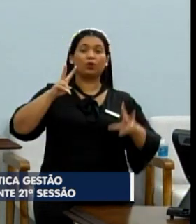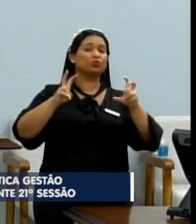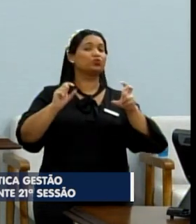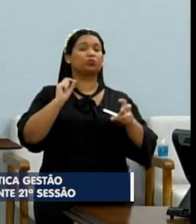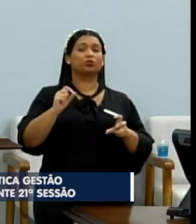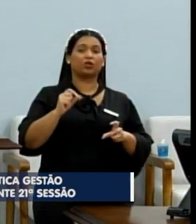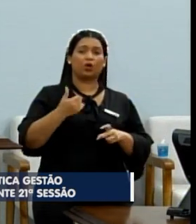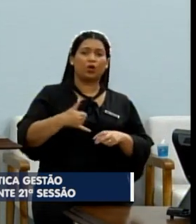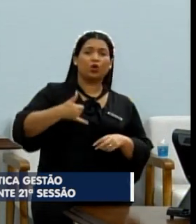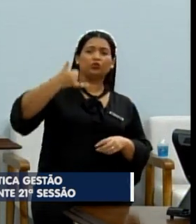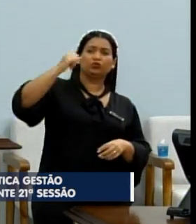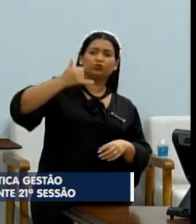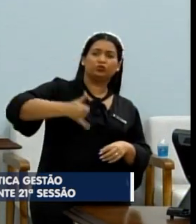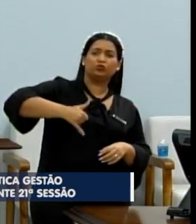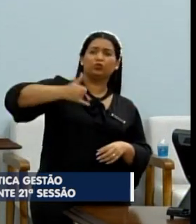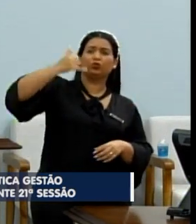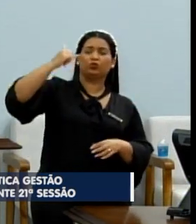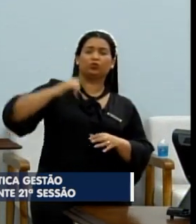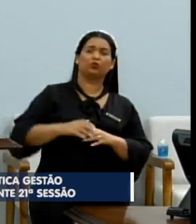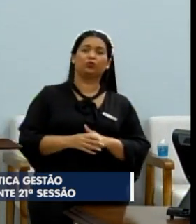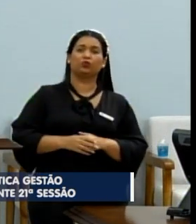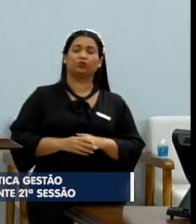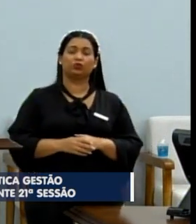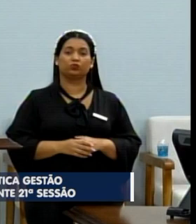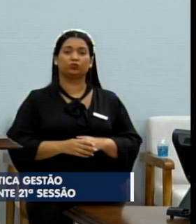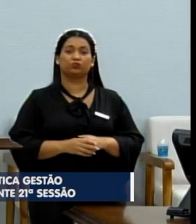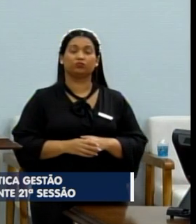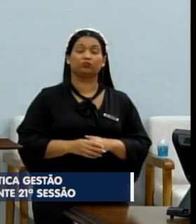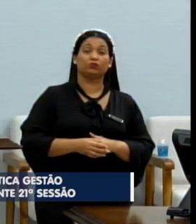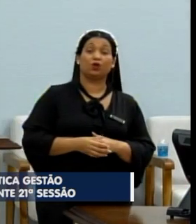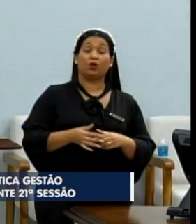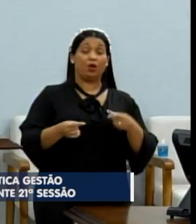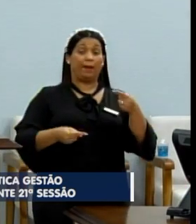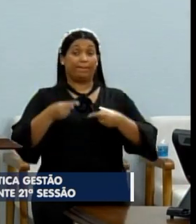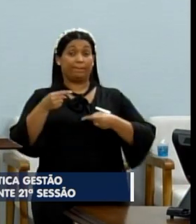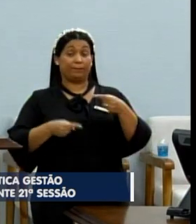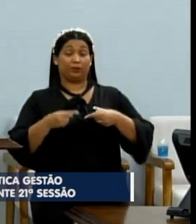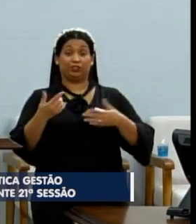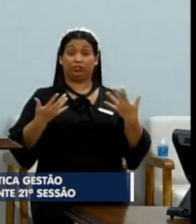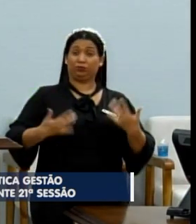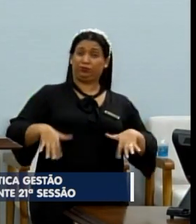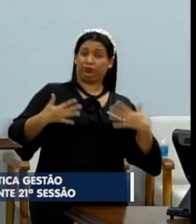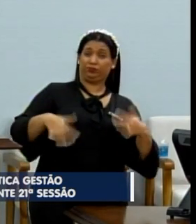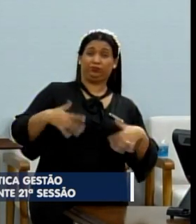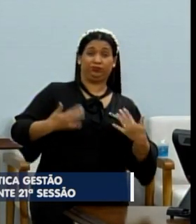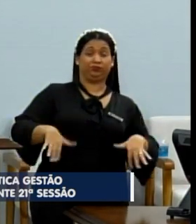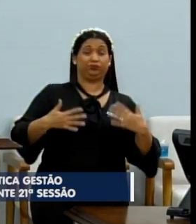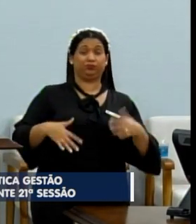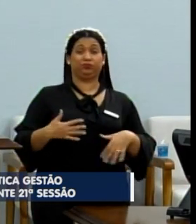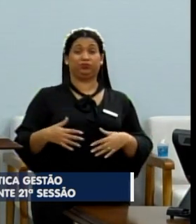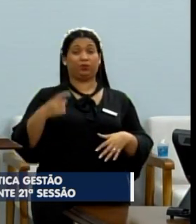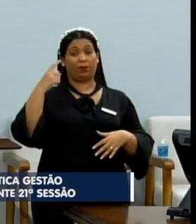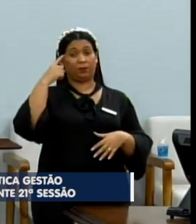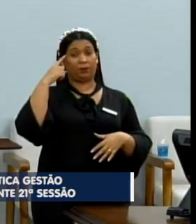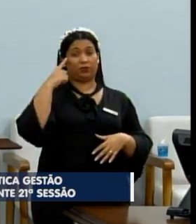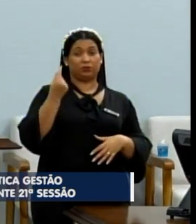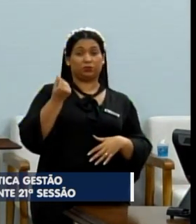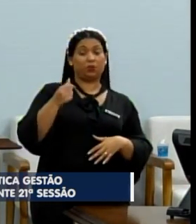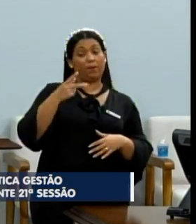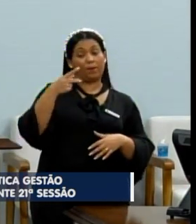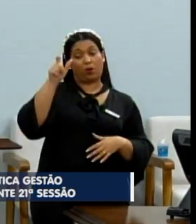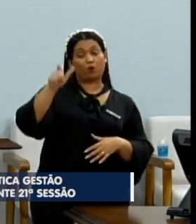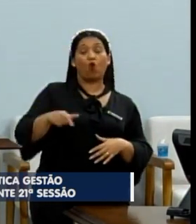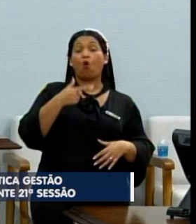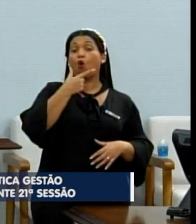a uma política absolutamente equivocada rentista do presidente do Banco Central